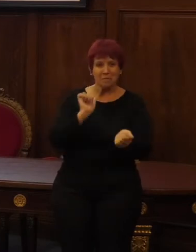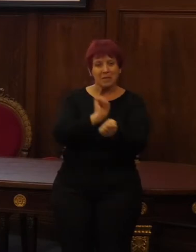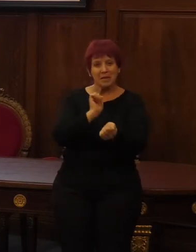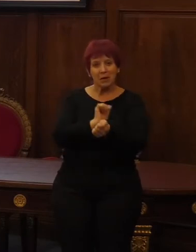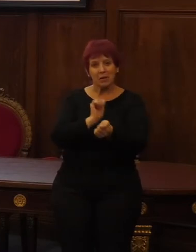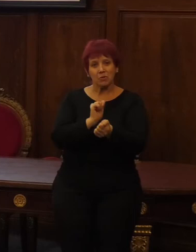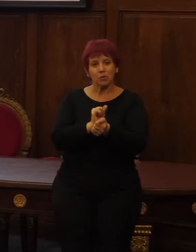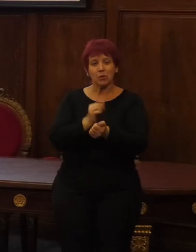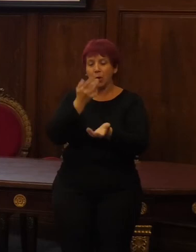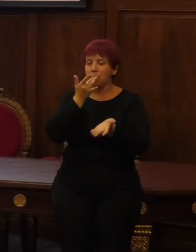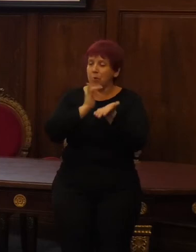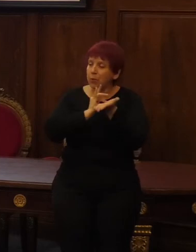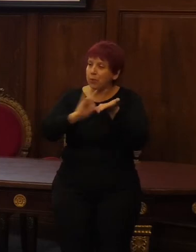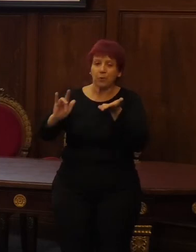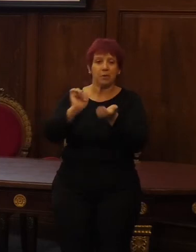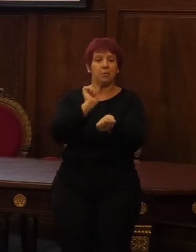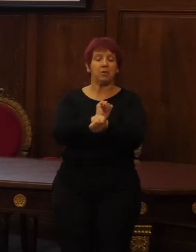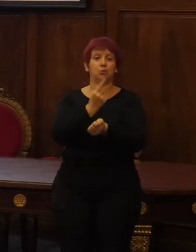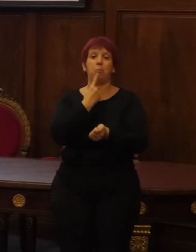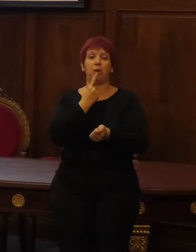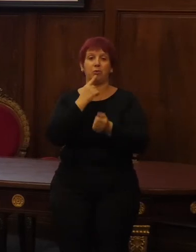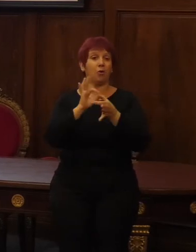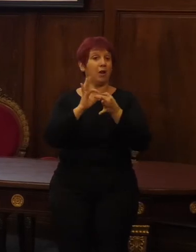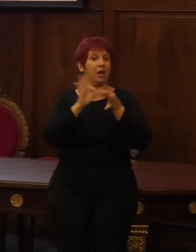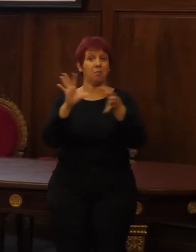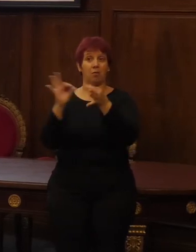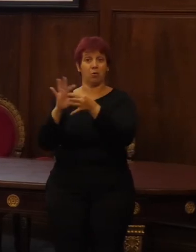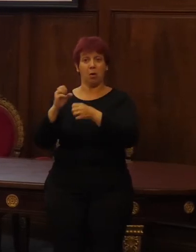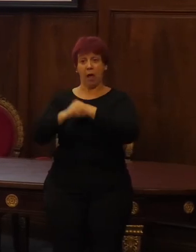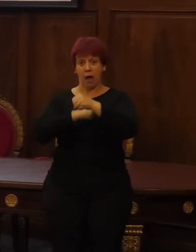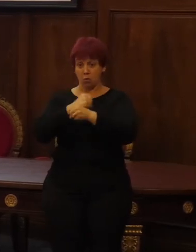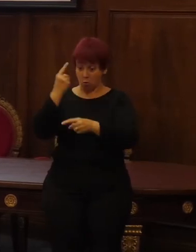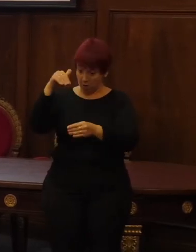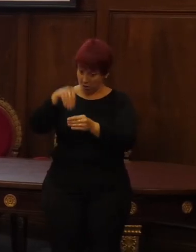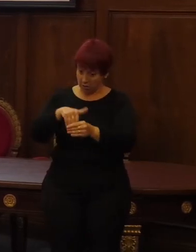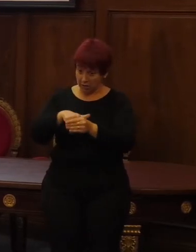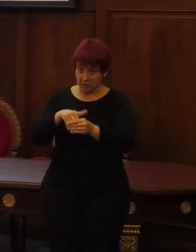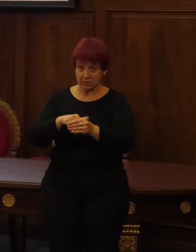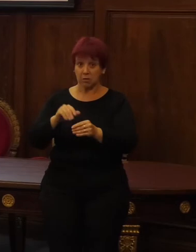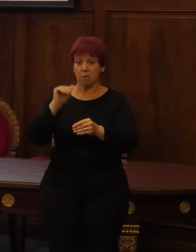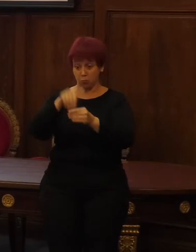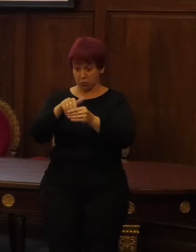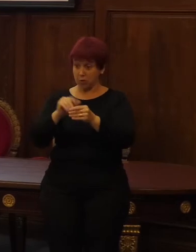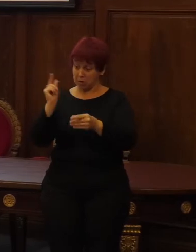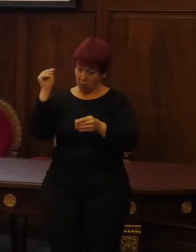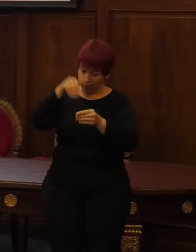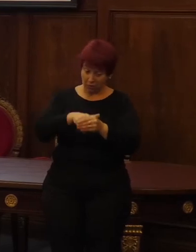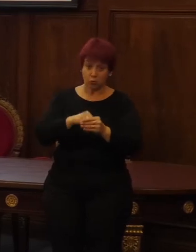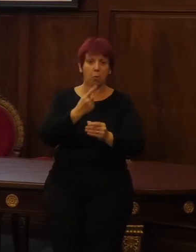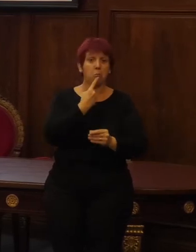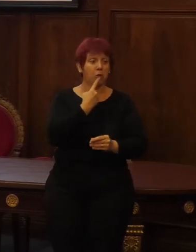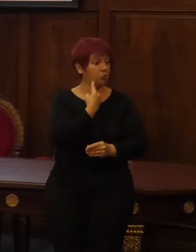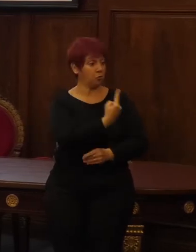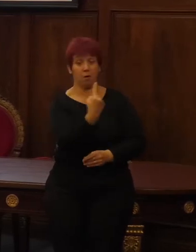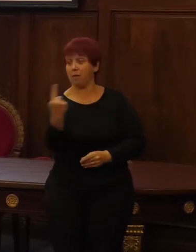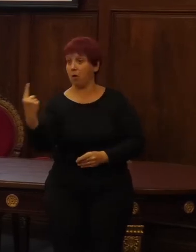las cárceles quedaban sin presos políticos. Es un año electoral, es un año de elecciones internas, de los